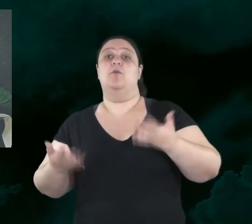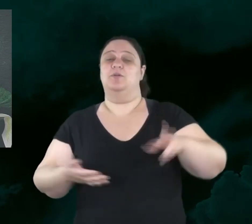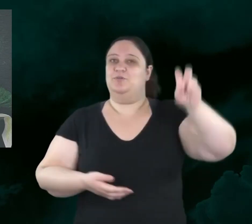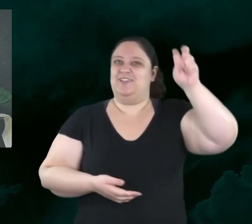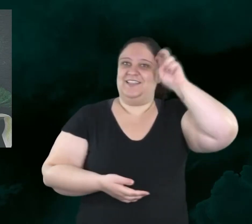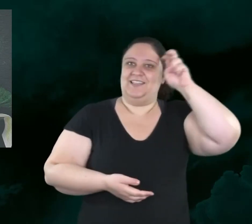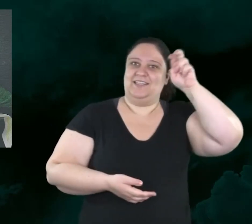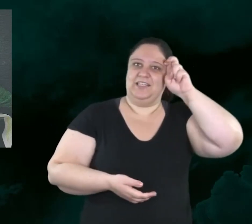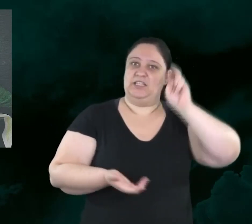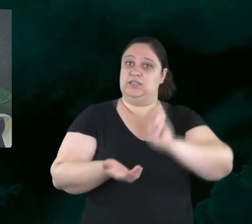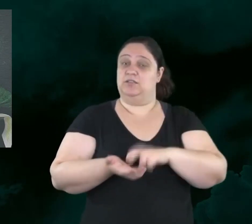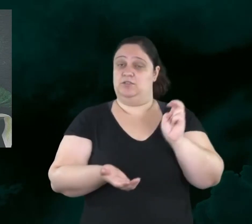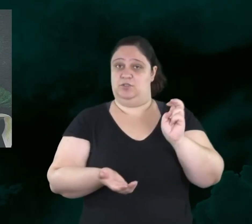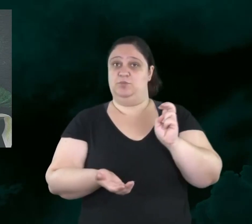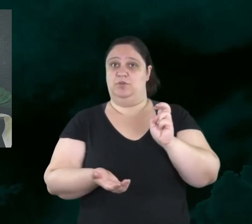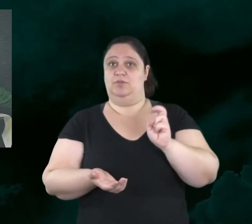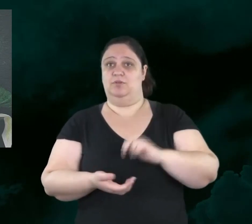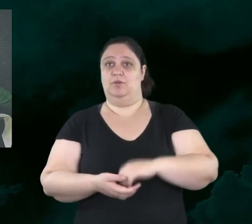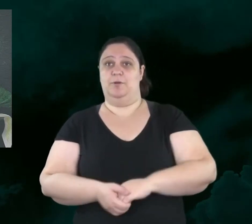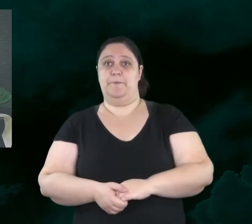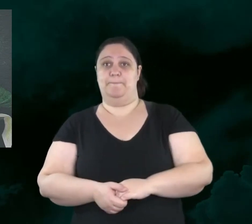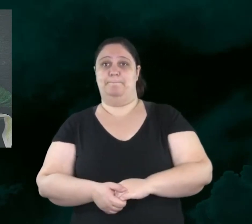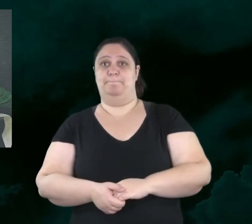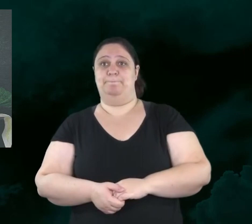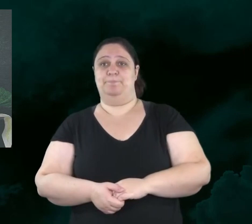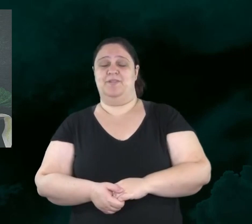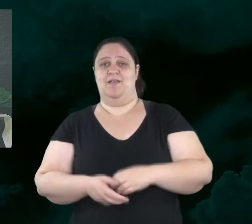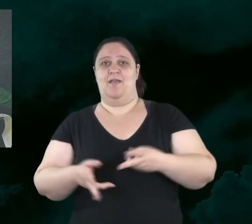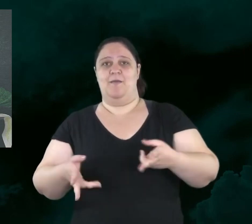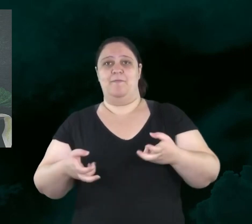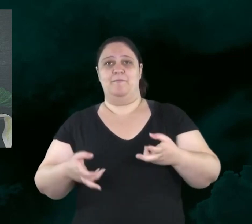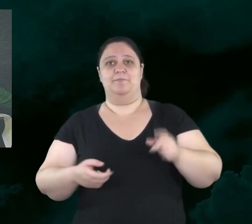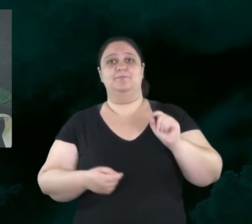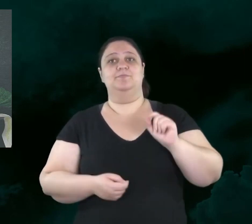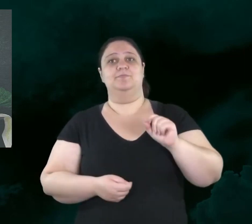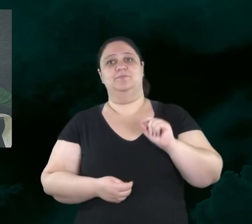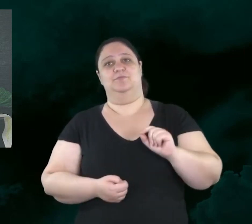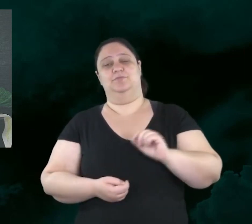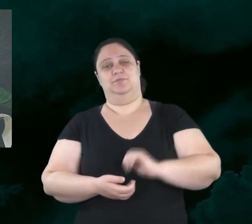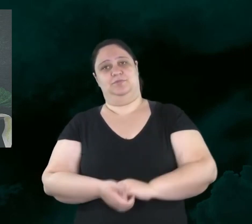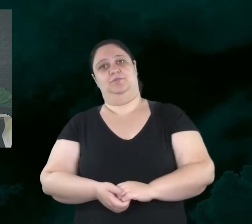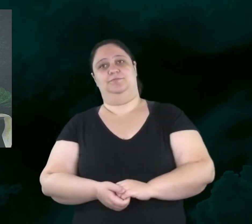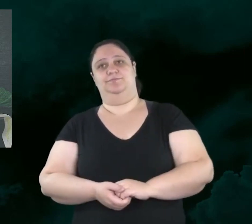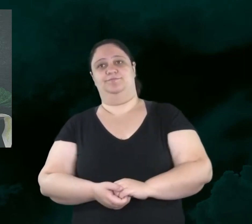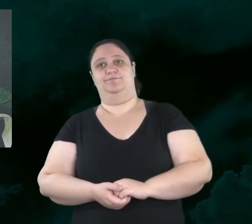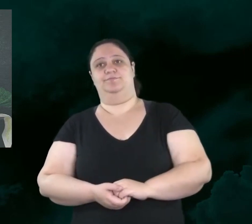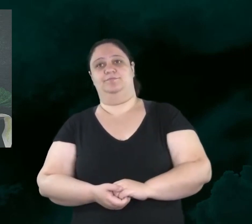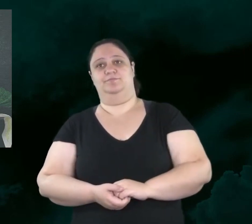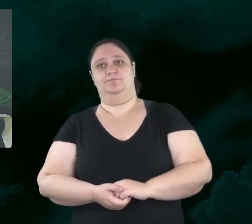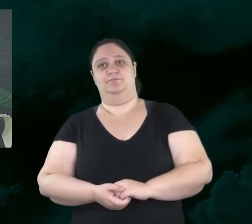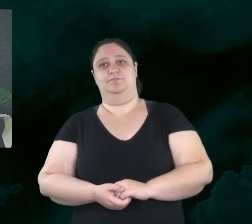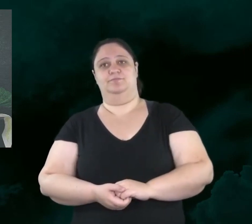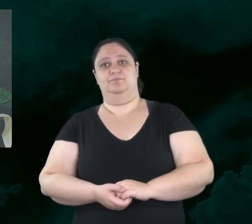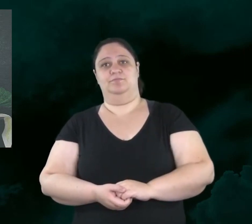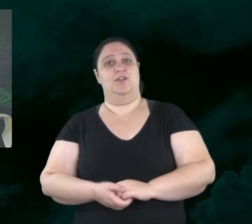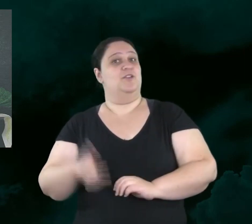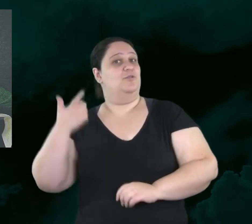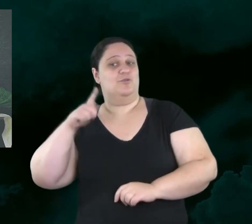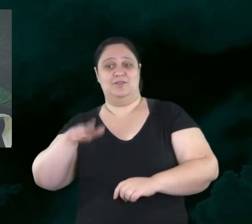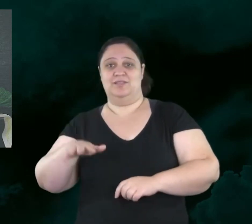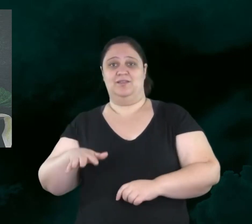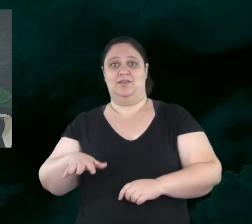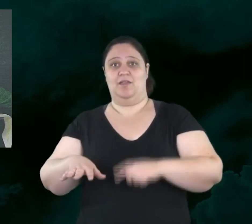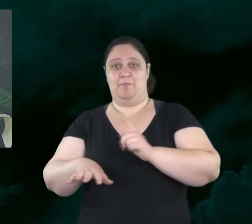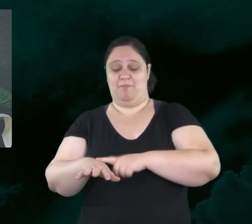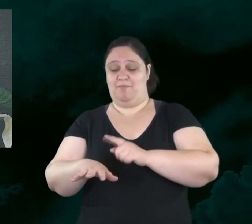né, naquela semana, eu percebi que eu perdi as forças na mão direita. Força